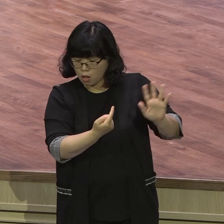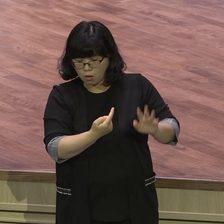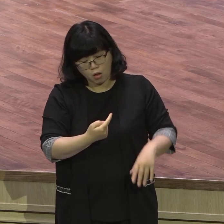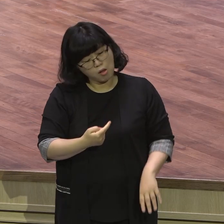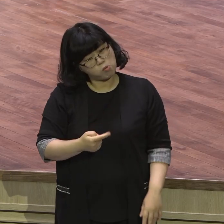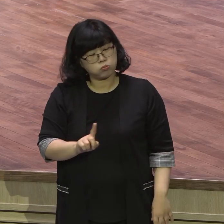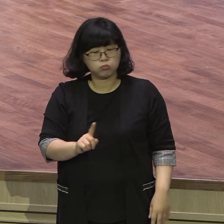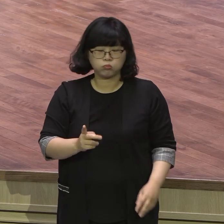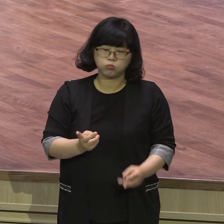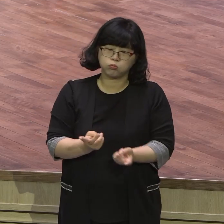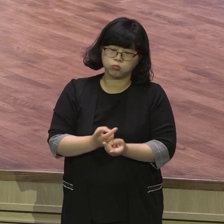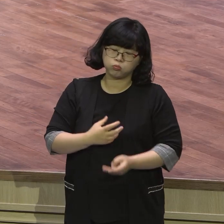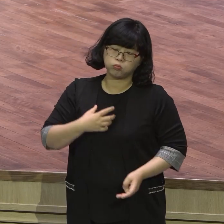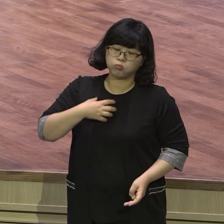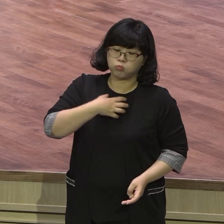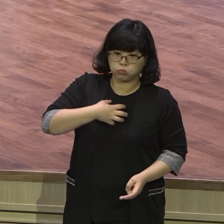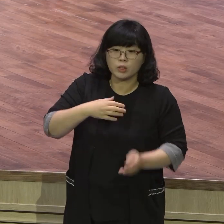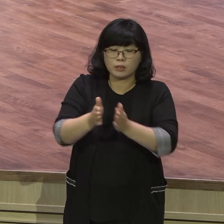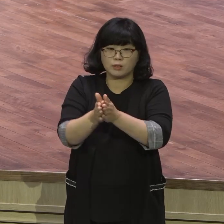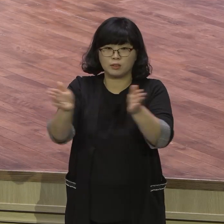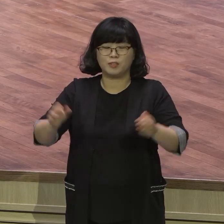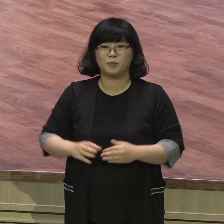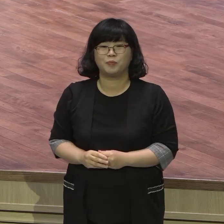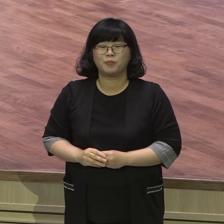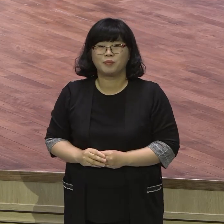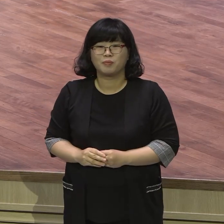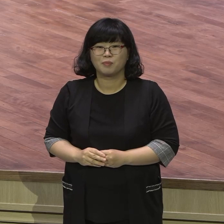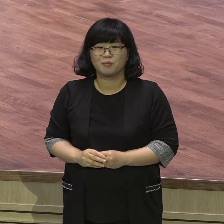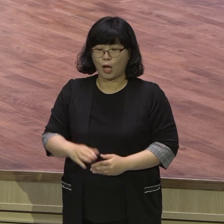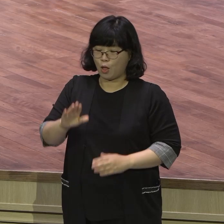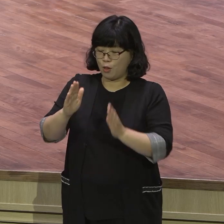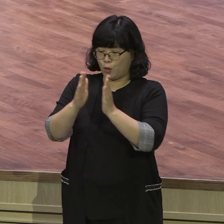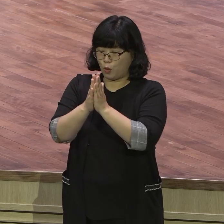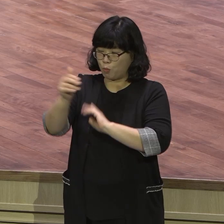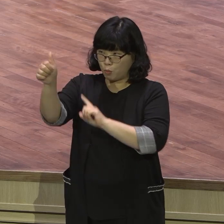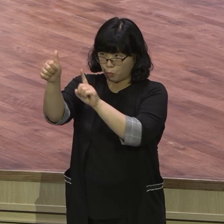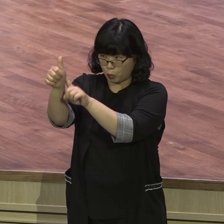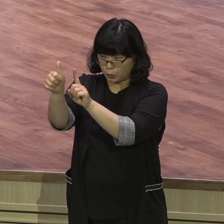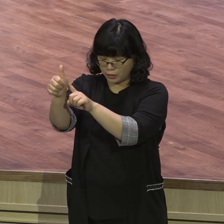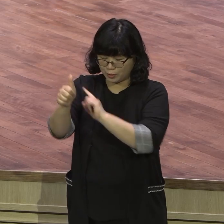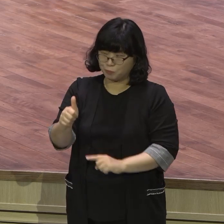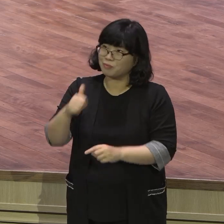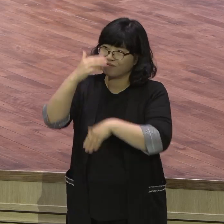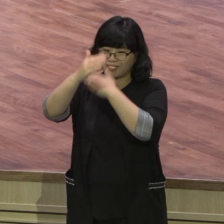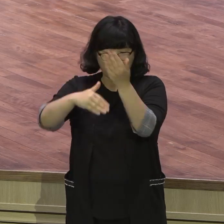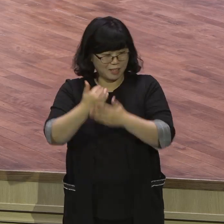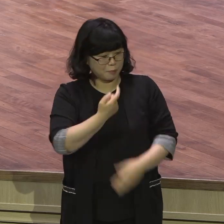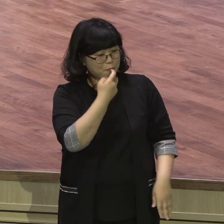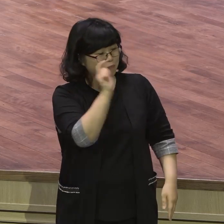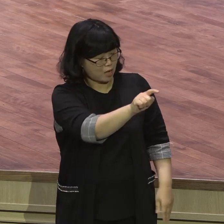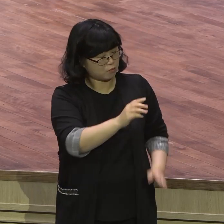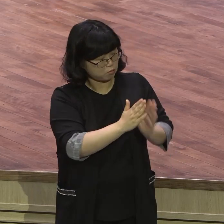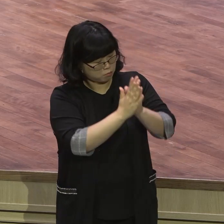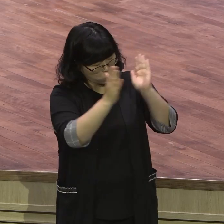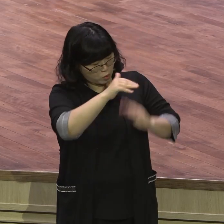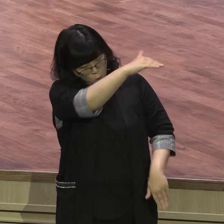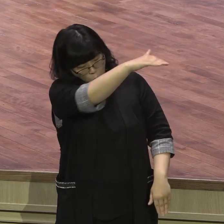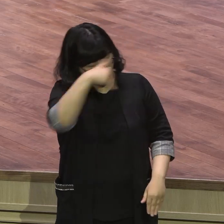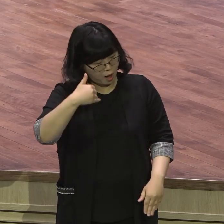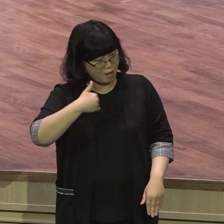내가 말씀을 내게 주겠다. 출입기 24장 12절에 보면 신해산 은약을 체결하신